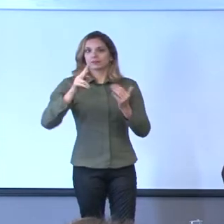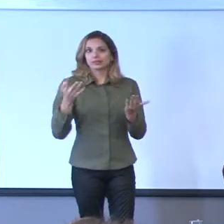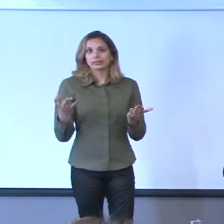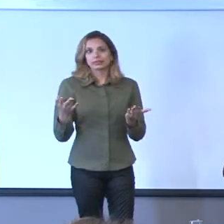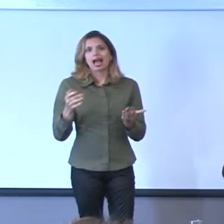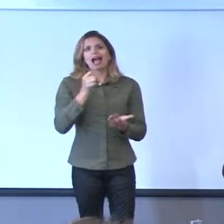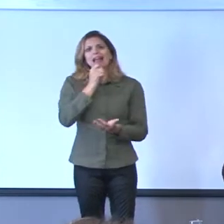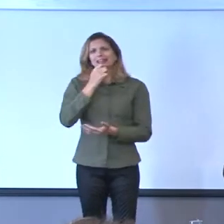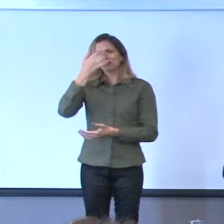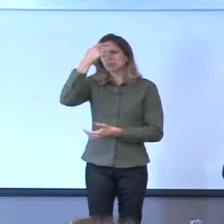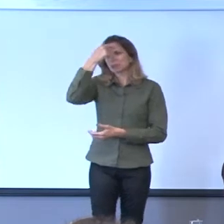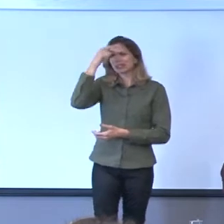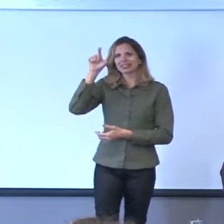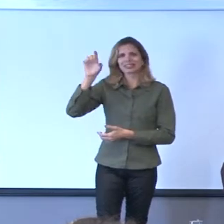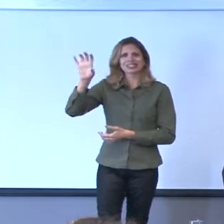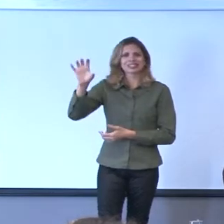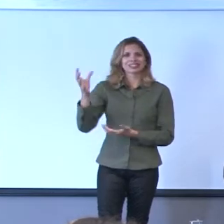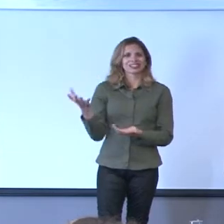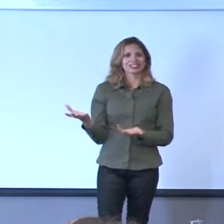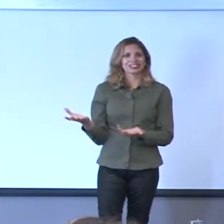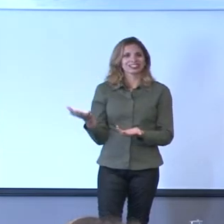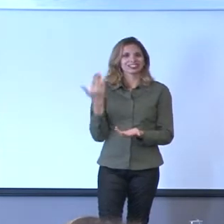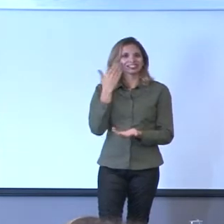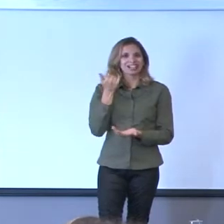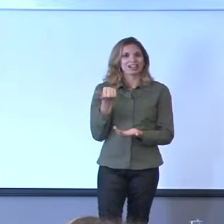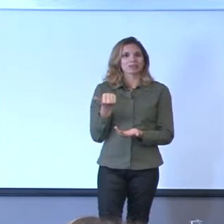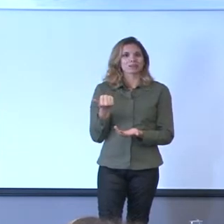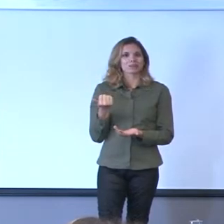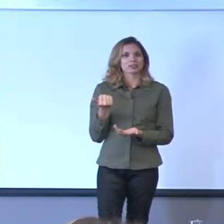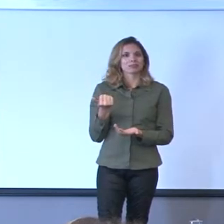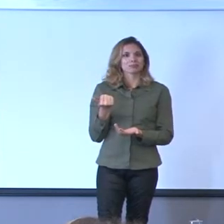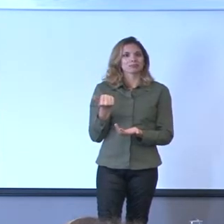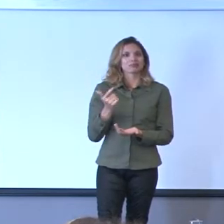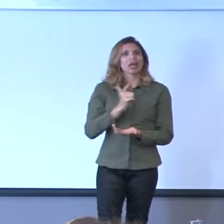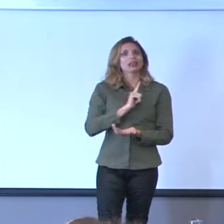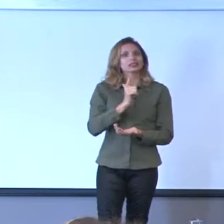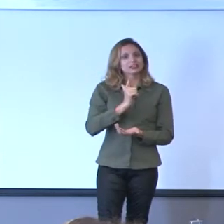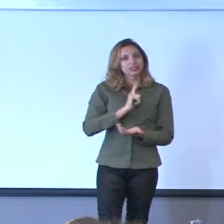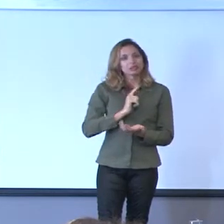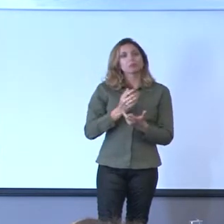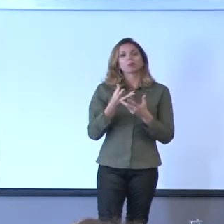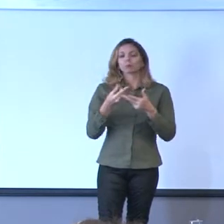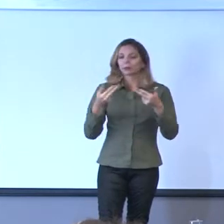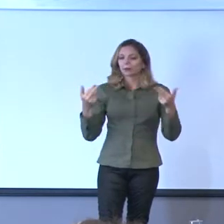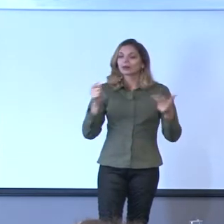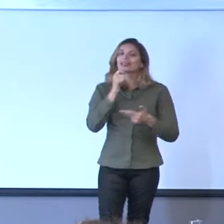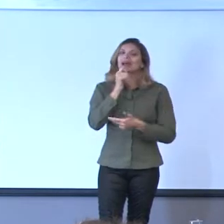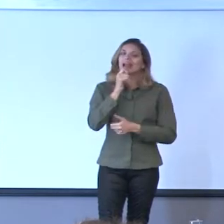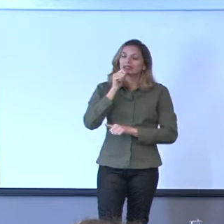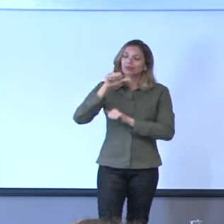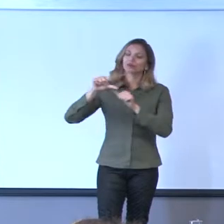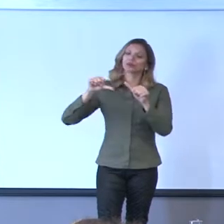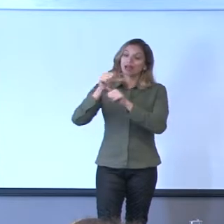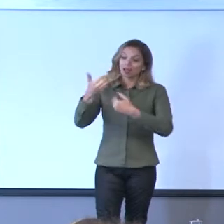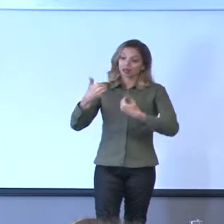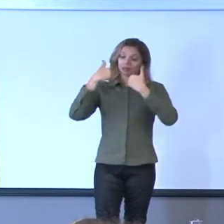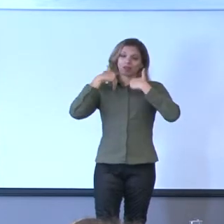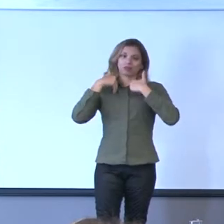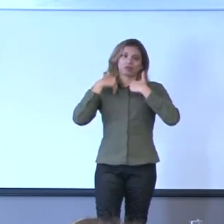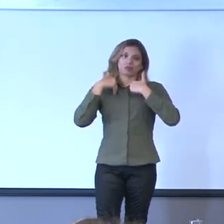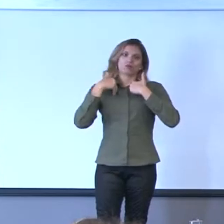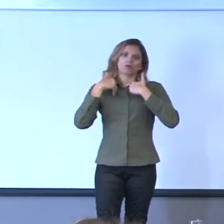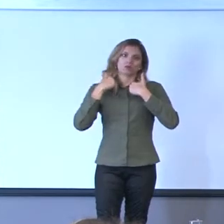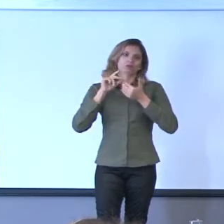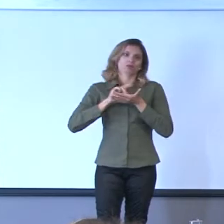essa mentalidade, a gente tem muito ainda a mudar em termos do que se enxerga, né, em